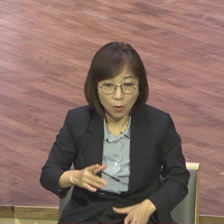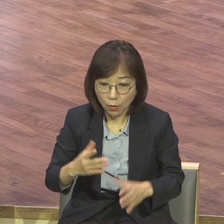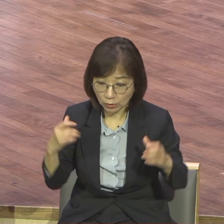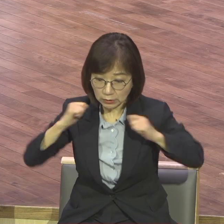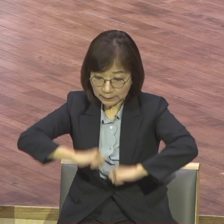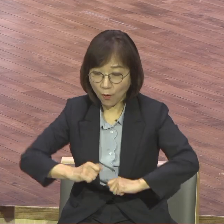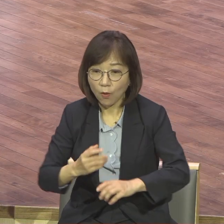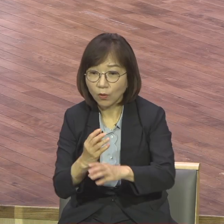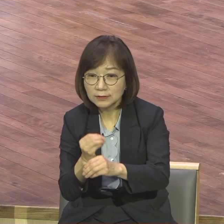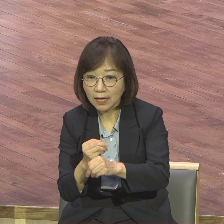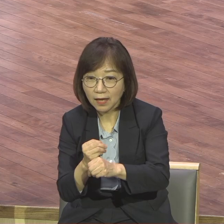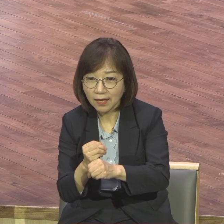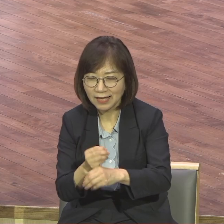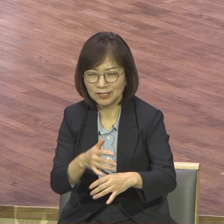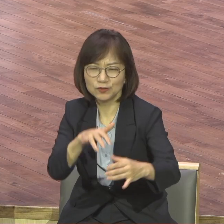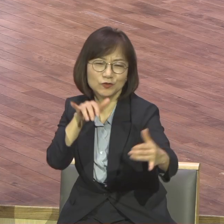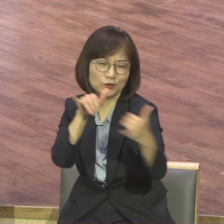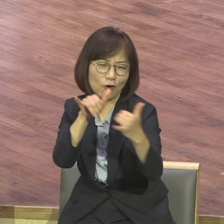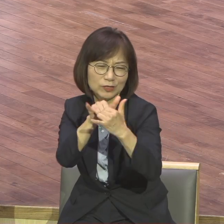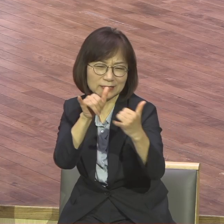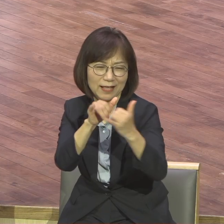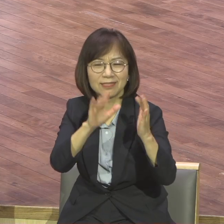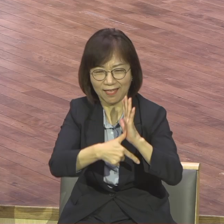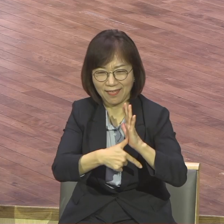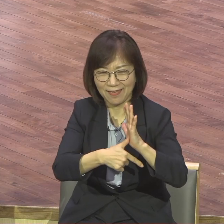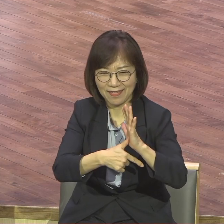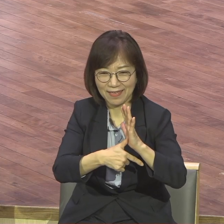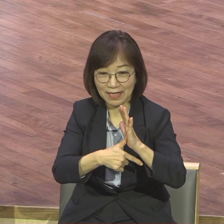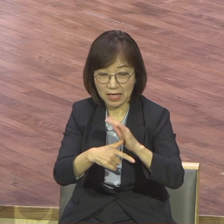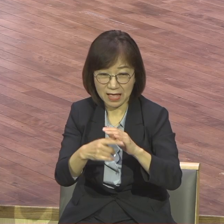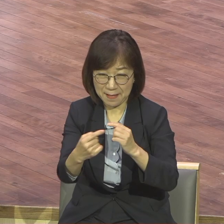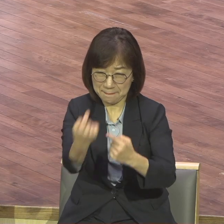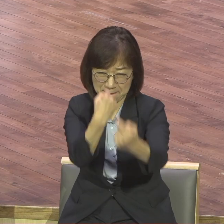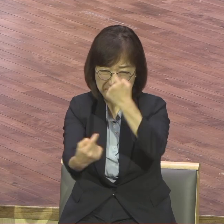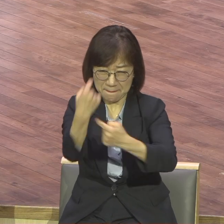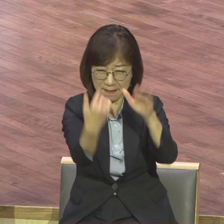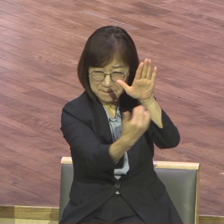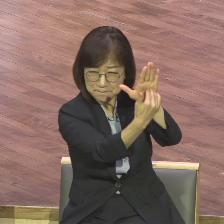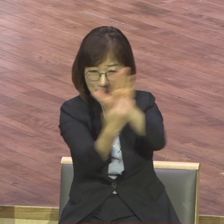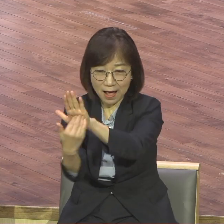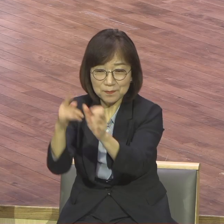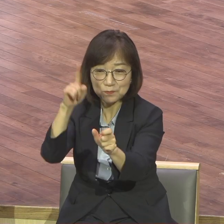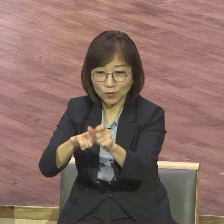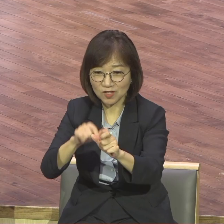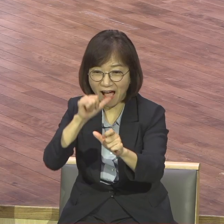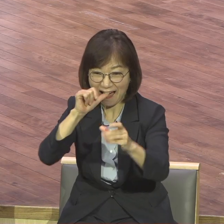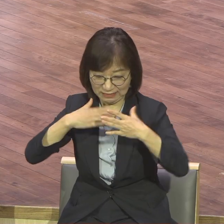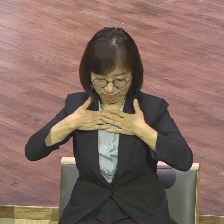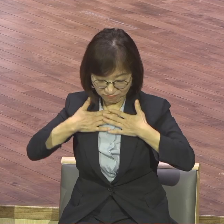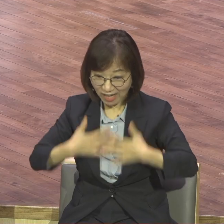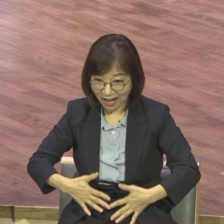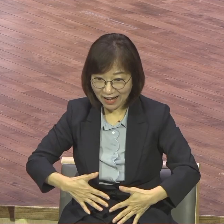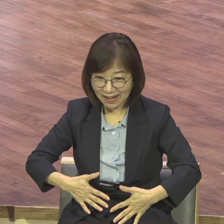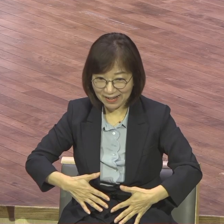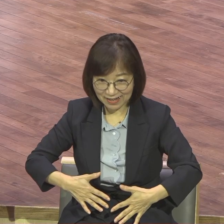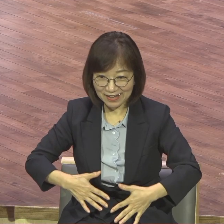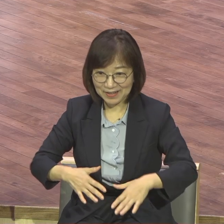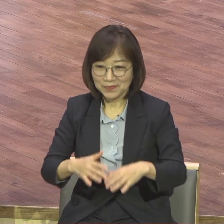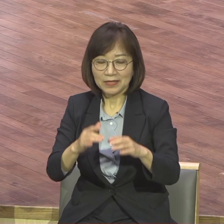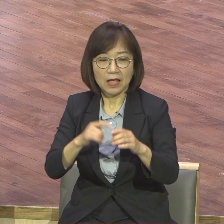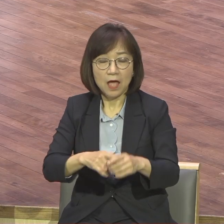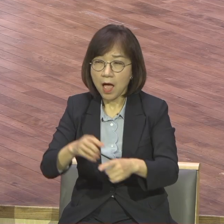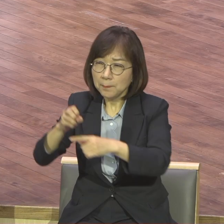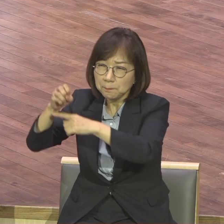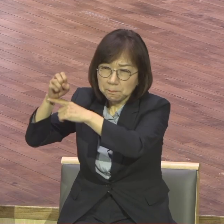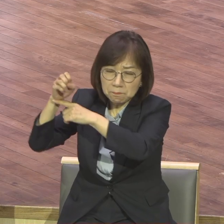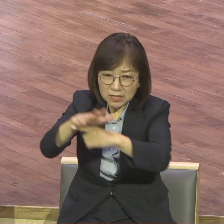입습니까? 전쟁 때문에 전쟁. 전쟁 때만 갑옷 입습니다. 무슨 말입니까? 빛의 갑옷을 입어라. 이